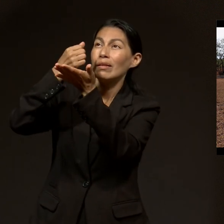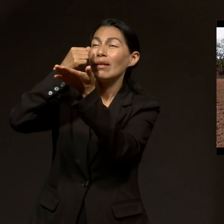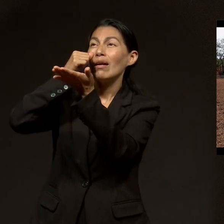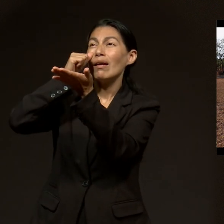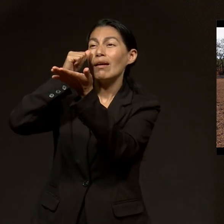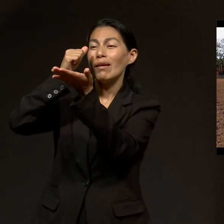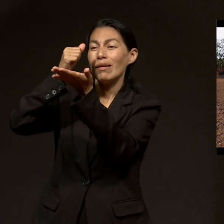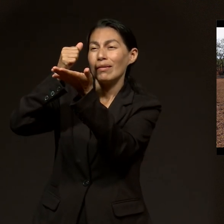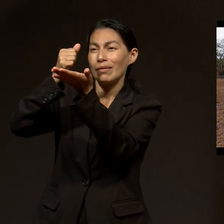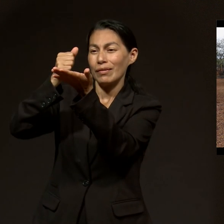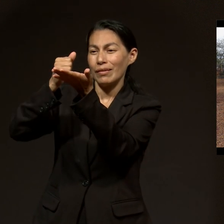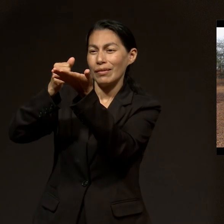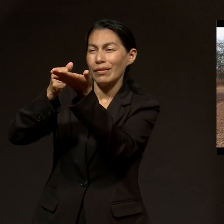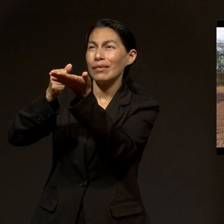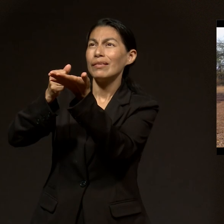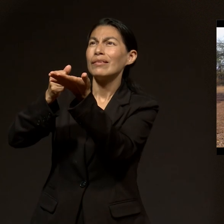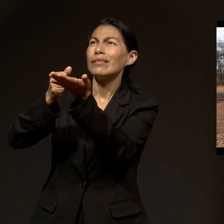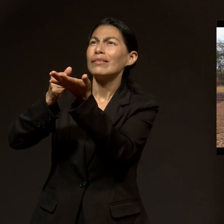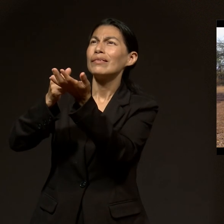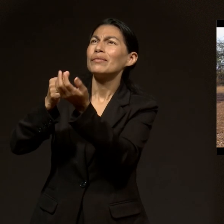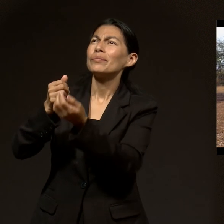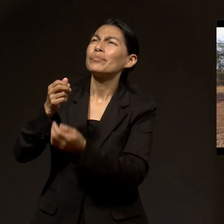lado estoy